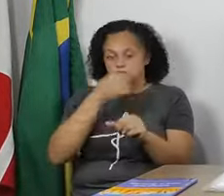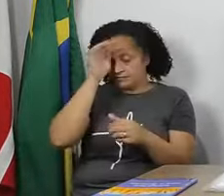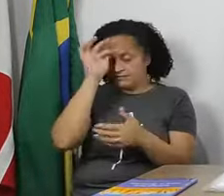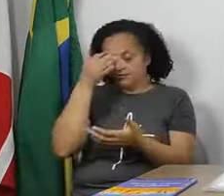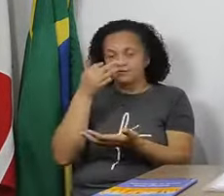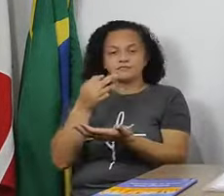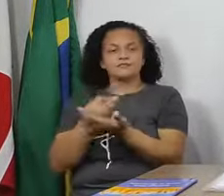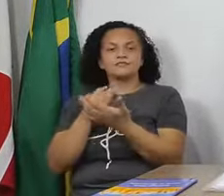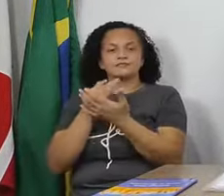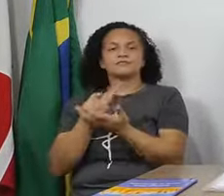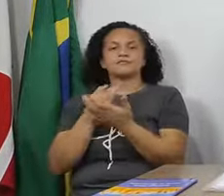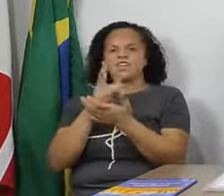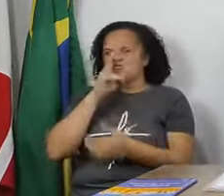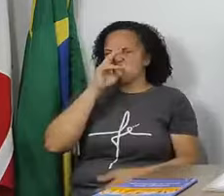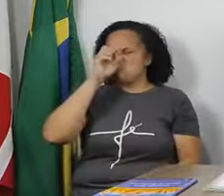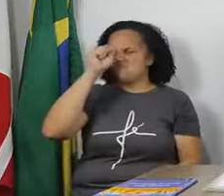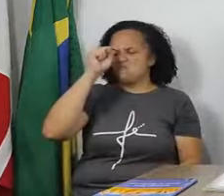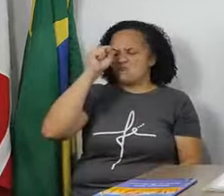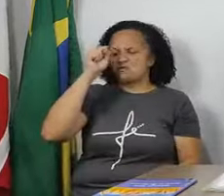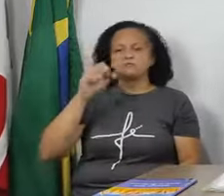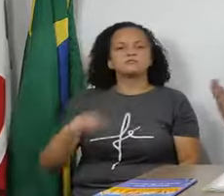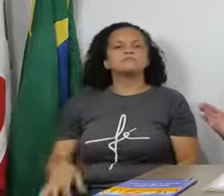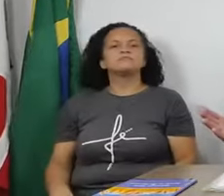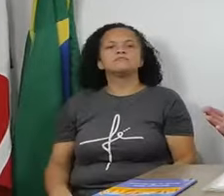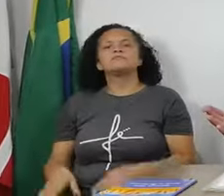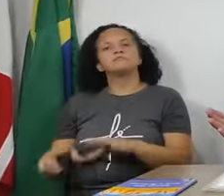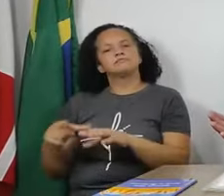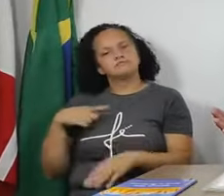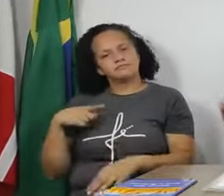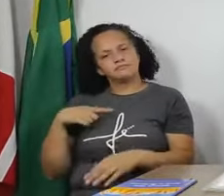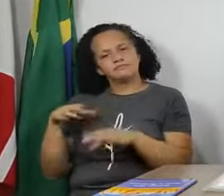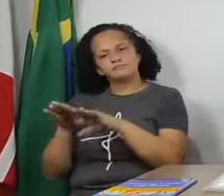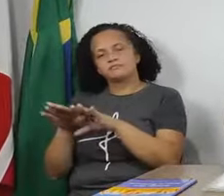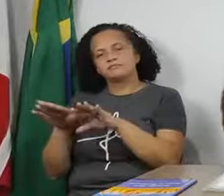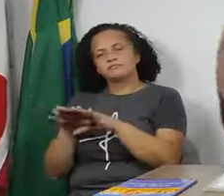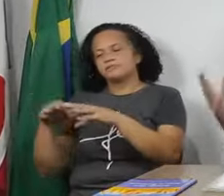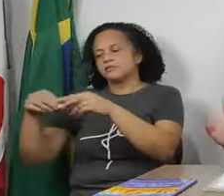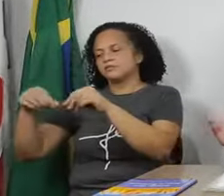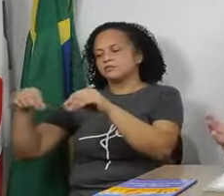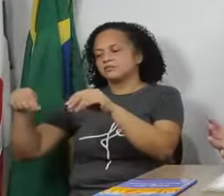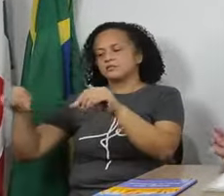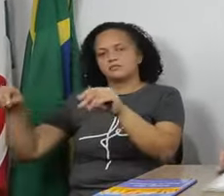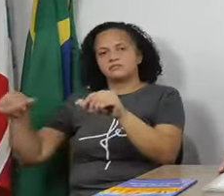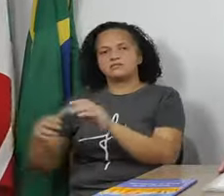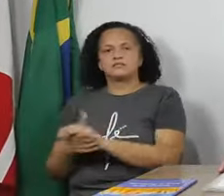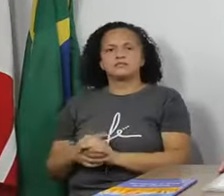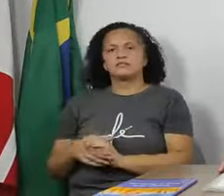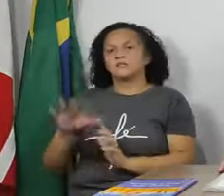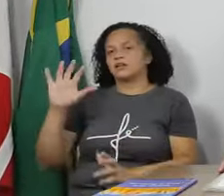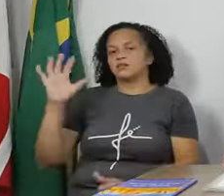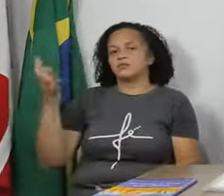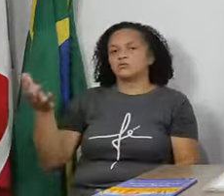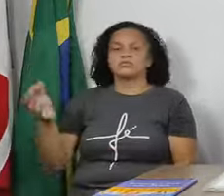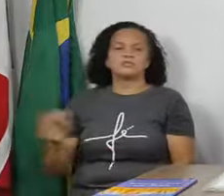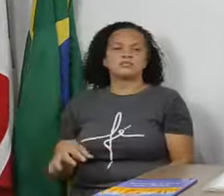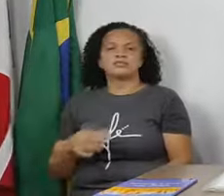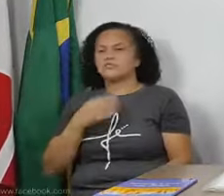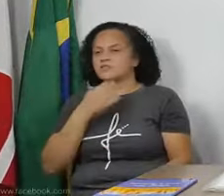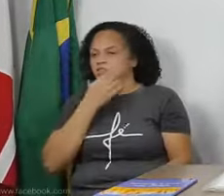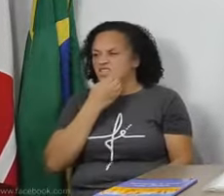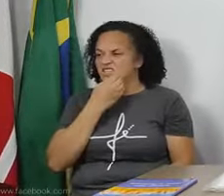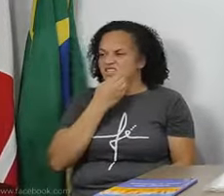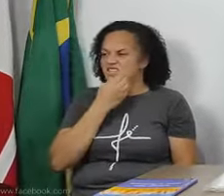espiritual inabalável. E temos a areia, que são teorias religiosas, né?